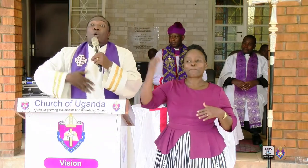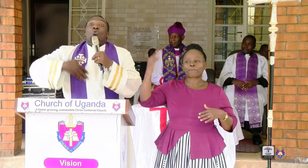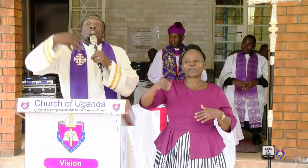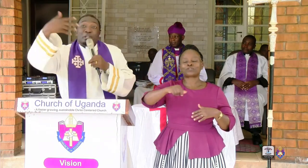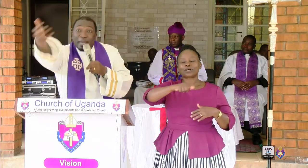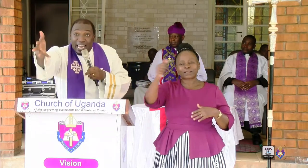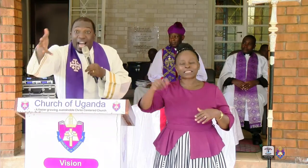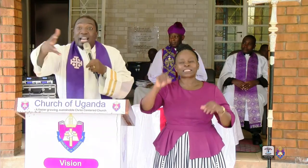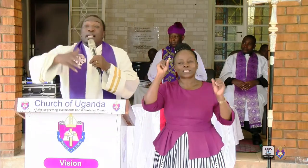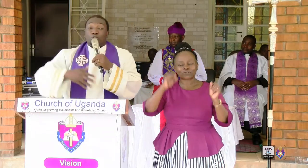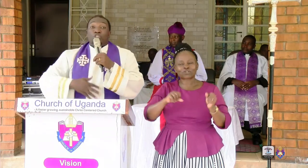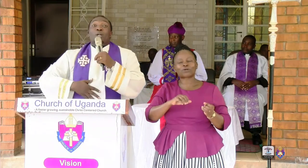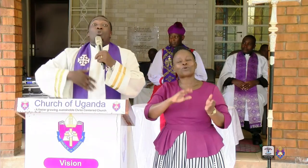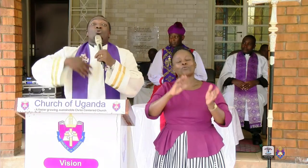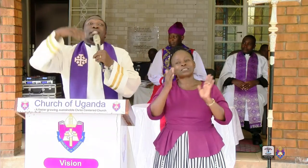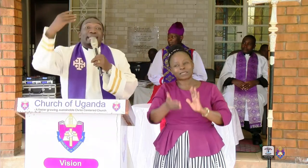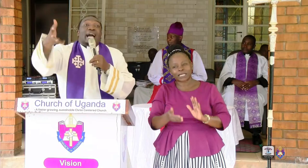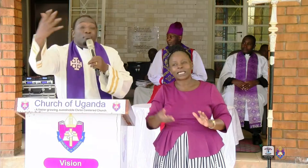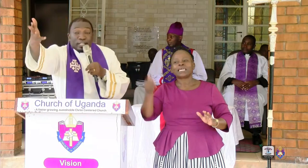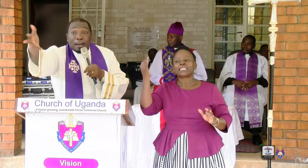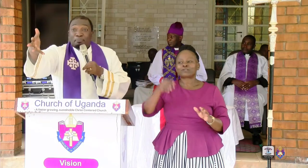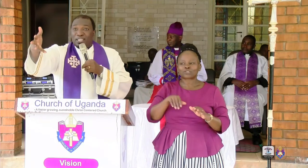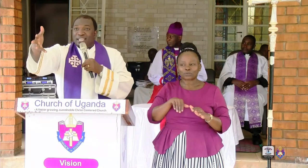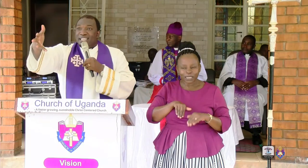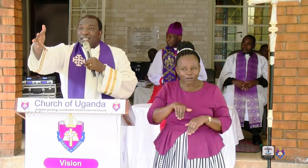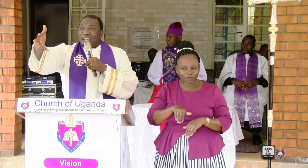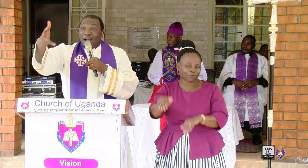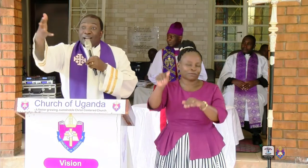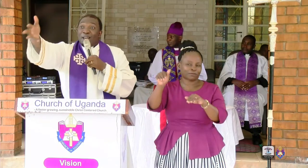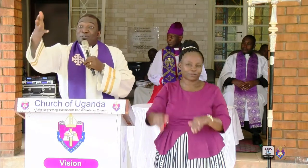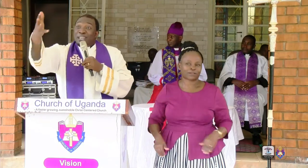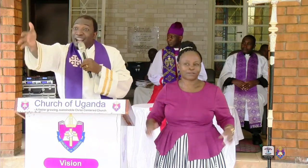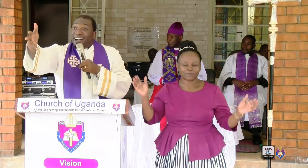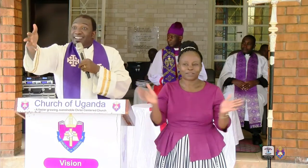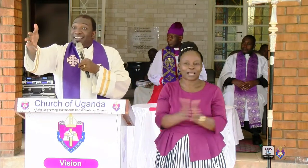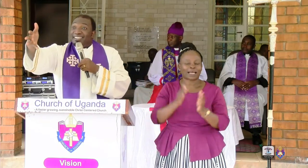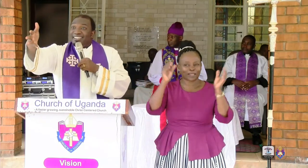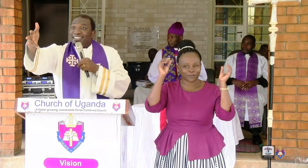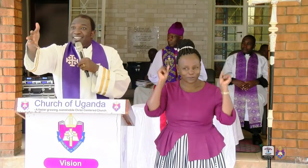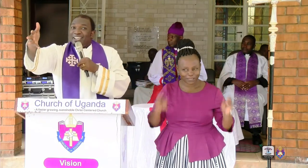tusobola okukibeera. Ne tusobola okukitambuliramu. Haleluya.